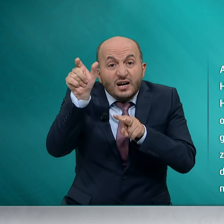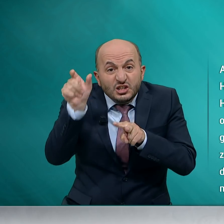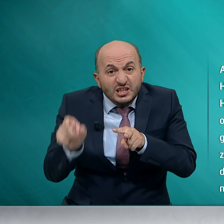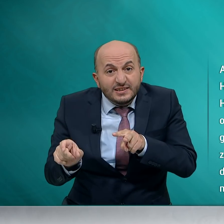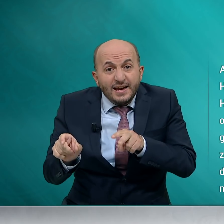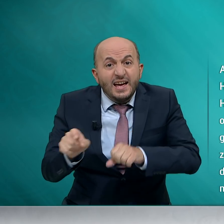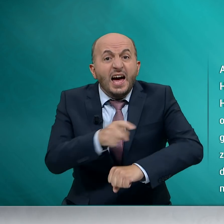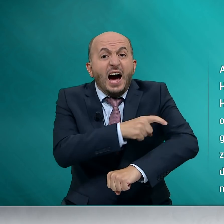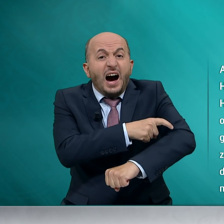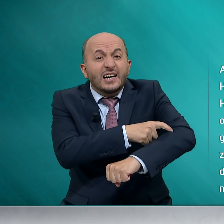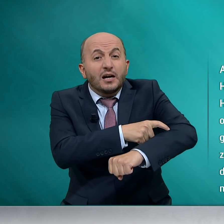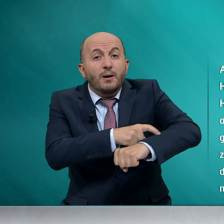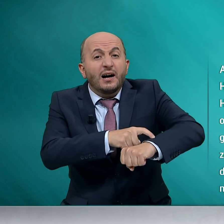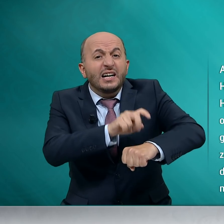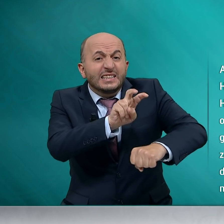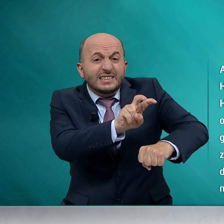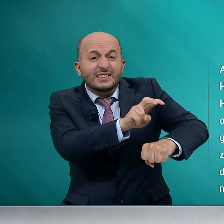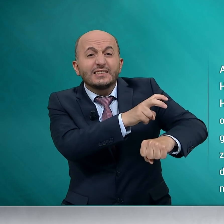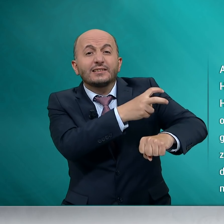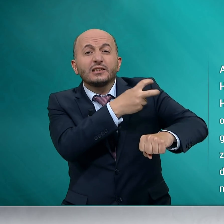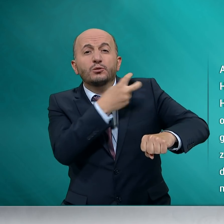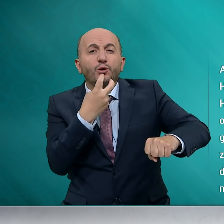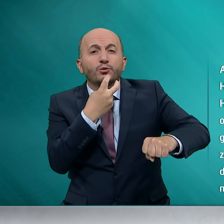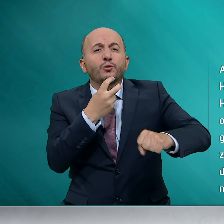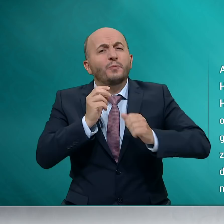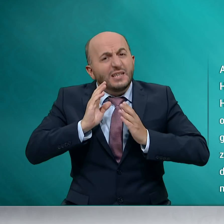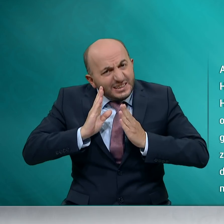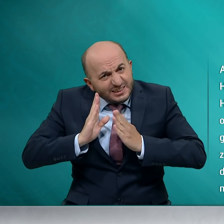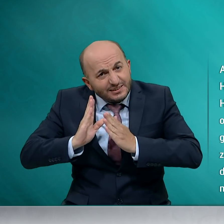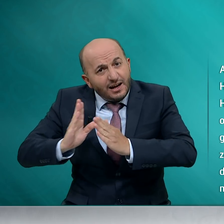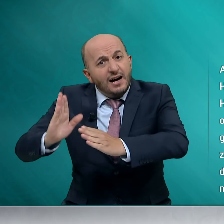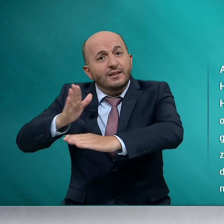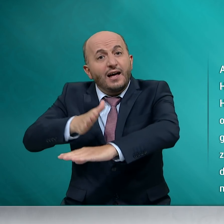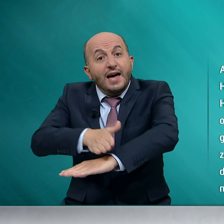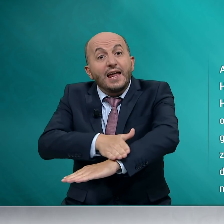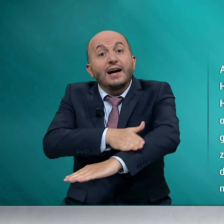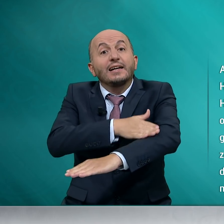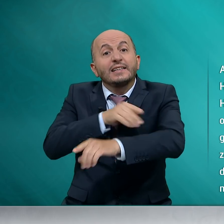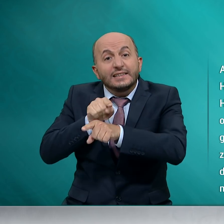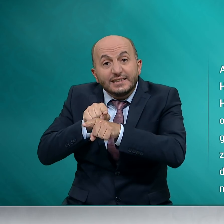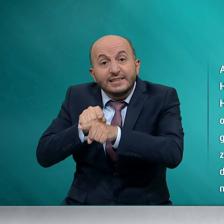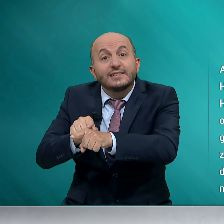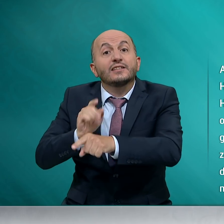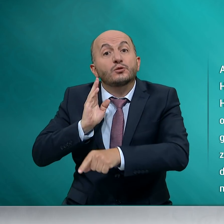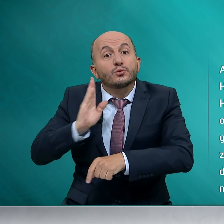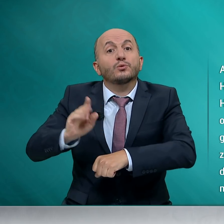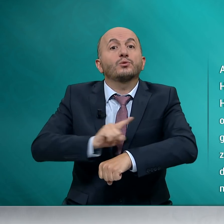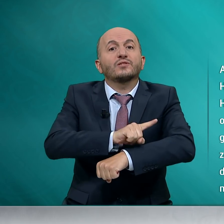Muhacir de harama sırtını dönüp ısrarla helalin izini sürdüğü